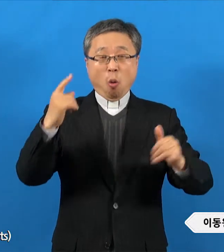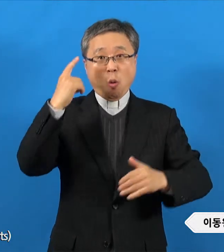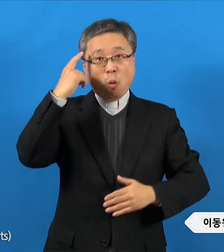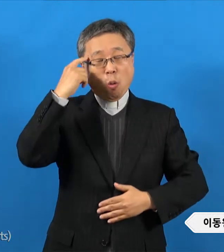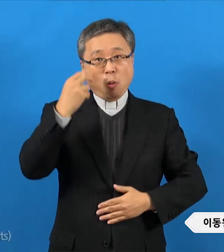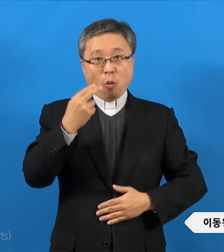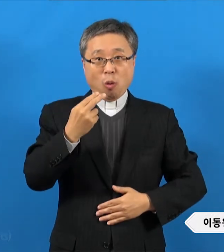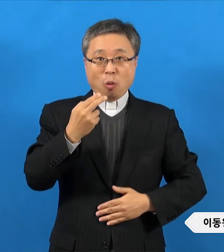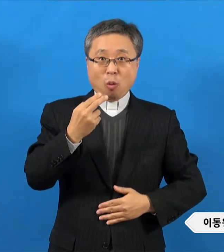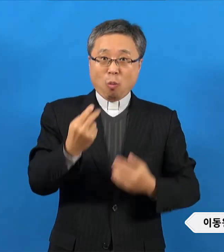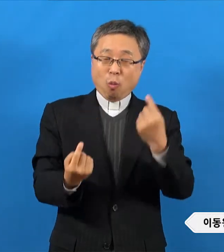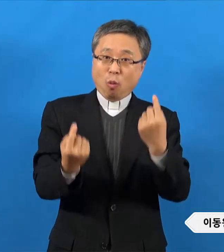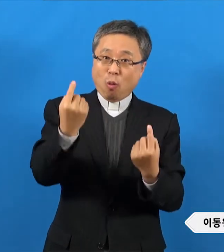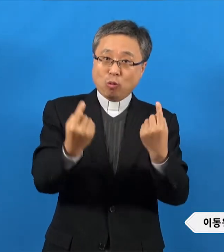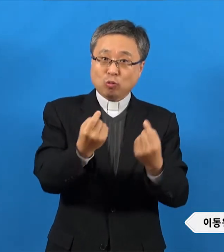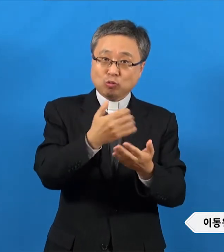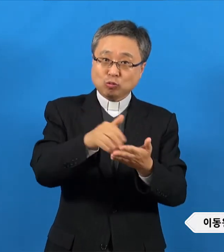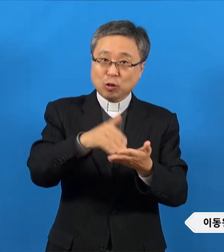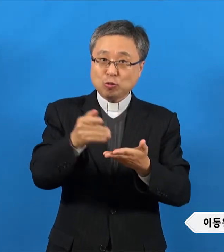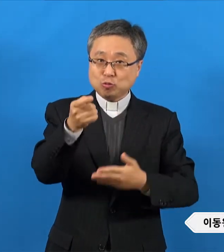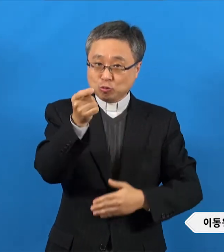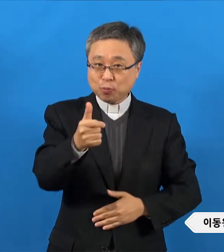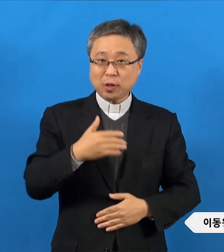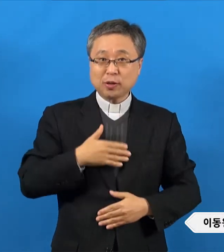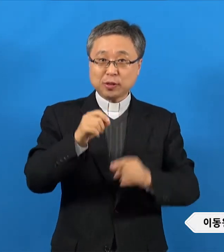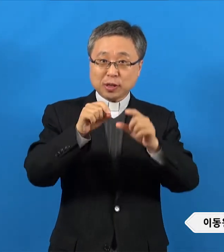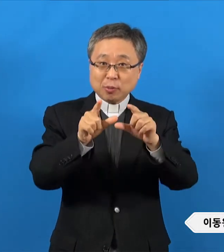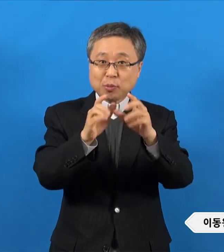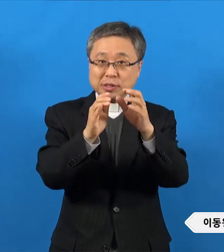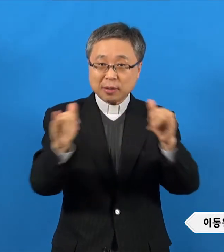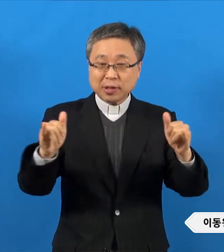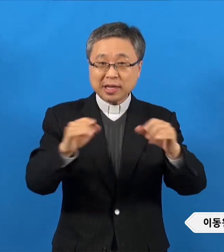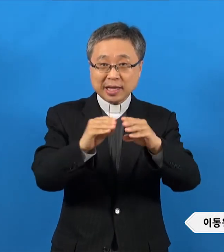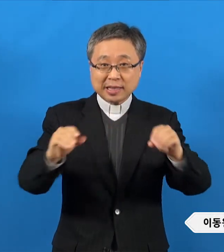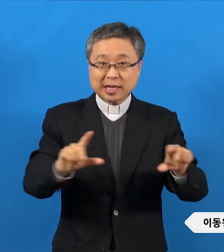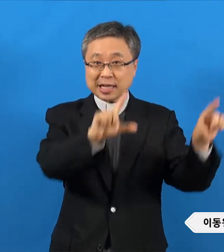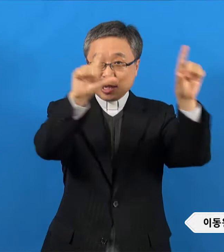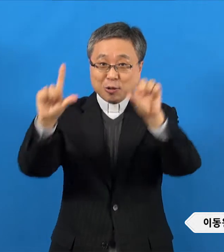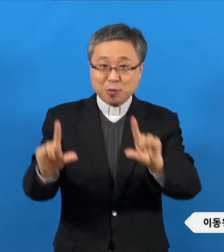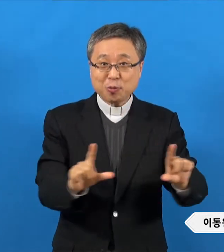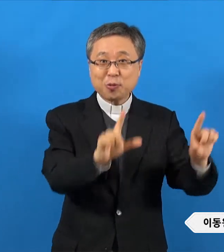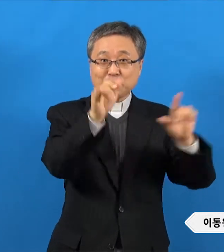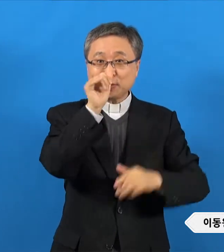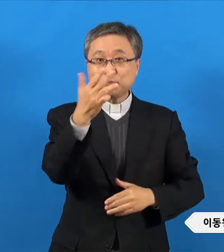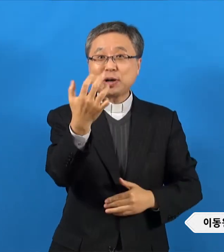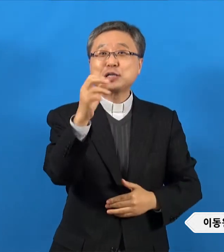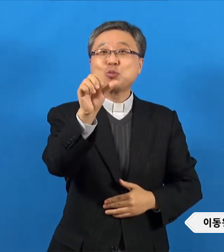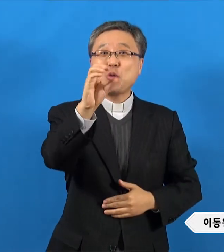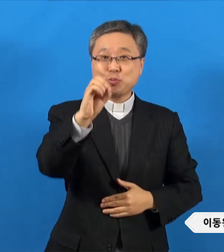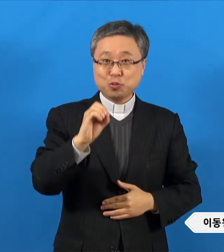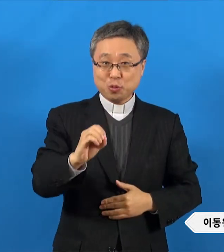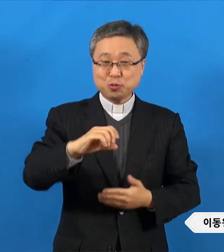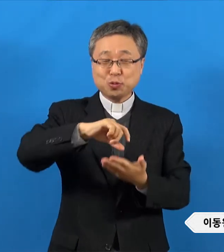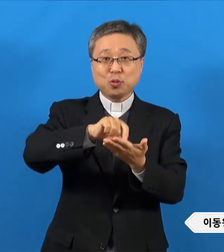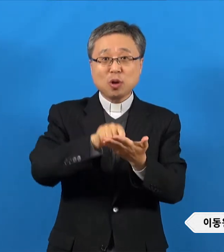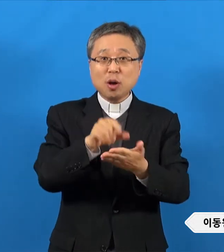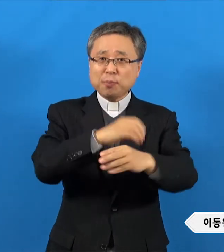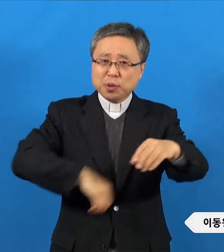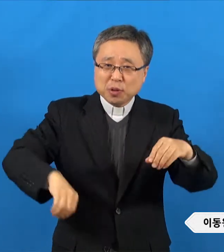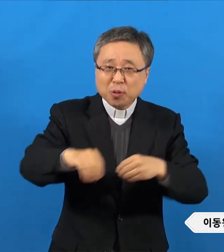적습니다. 대부분의 사람들, 적어도 이 땅에 살고 있는 사람들 85% 정도는 비록 기독교의